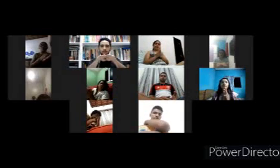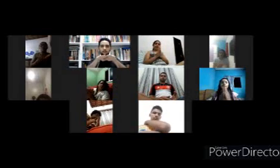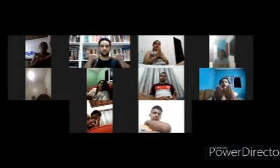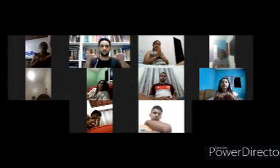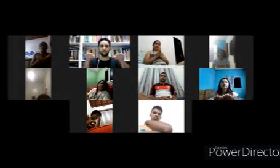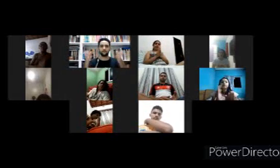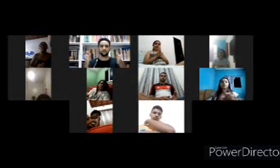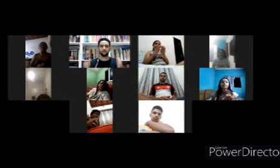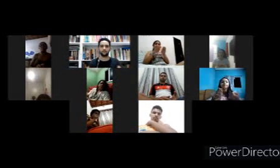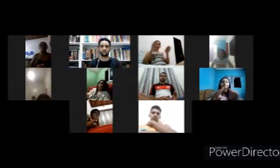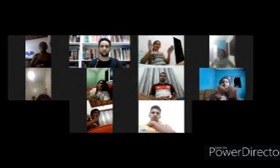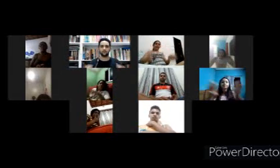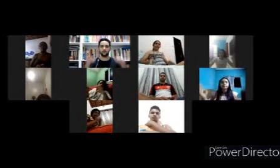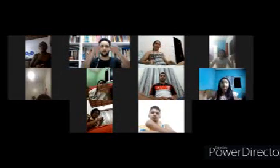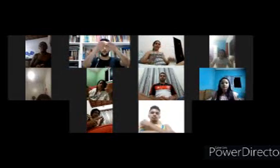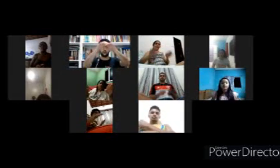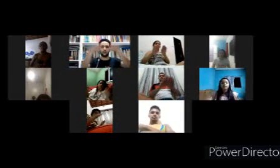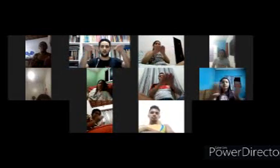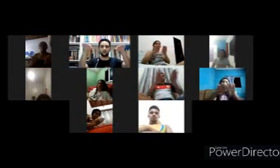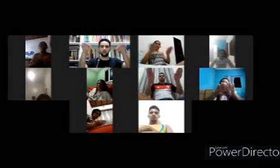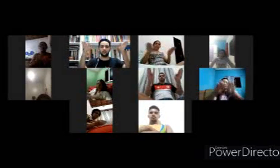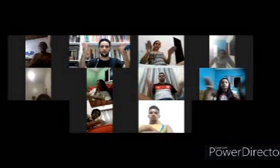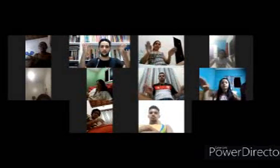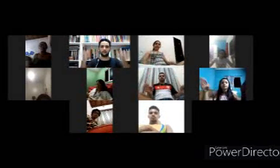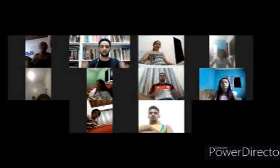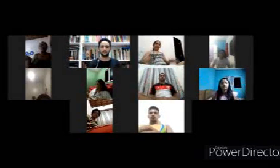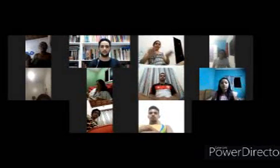Mesa, eu faço o formato da mesa.